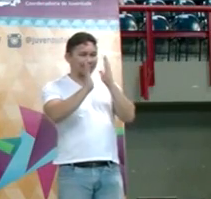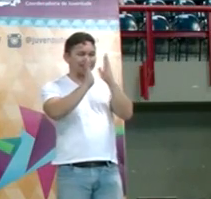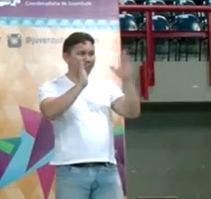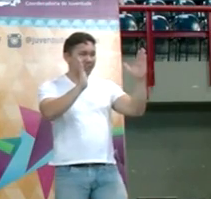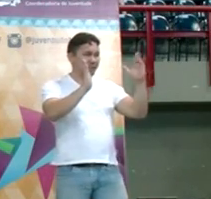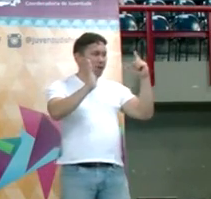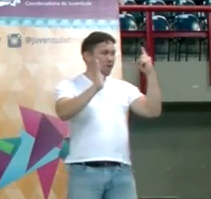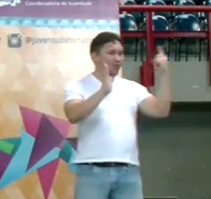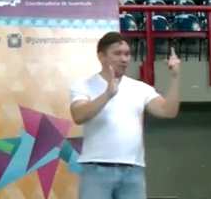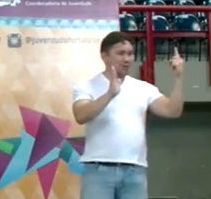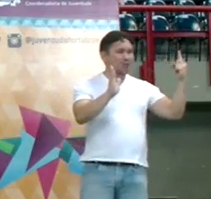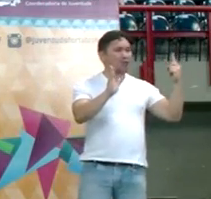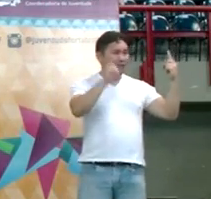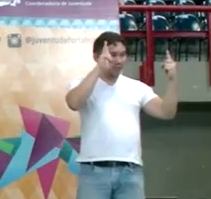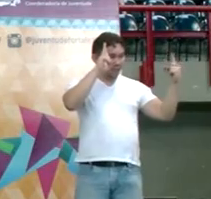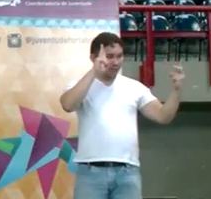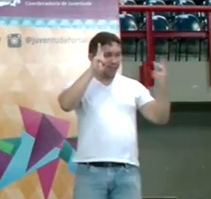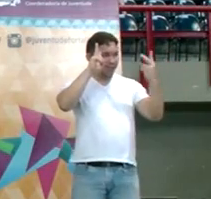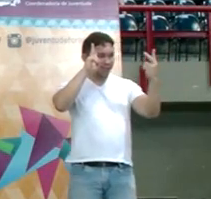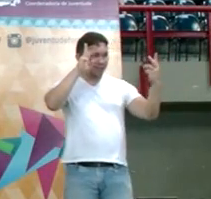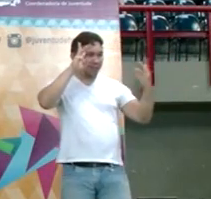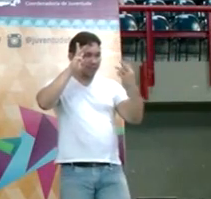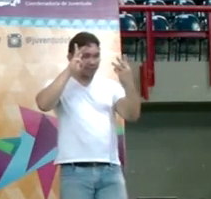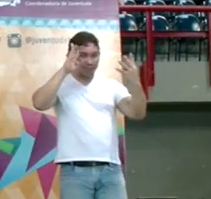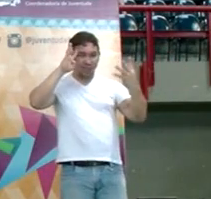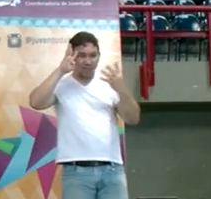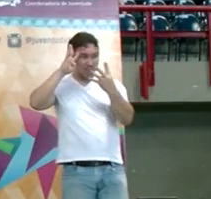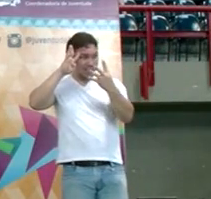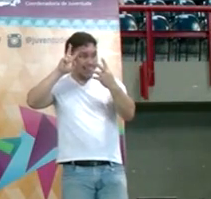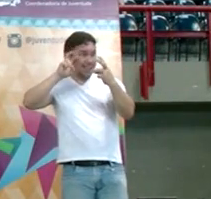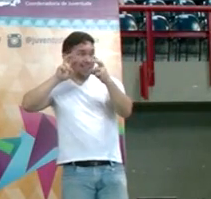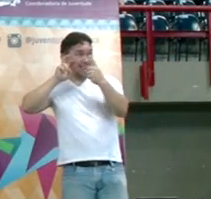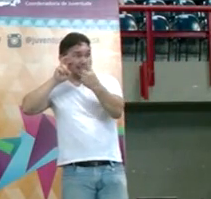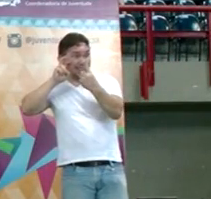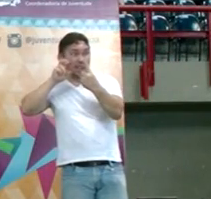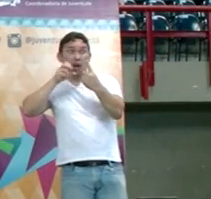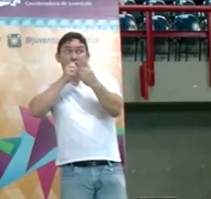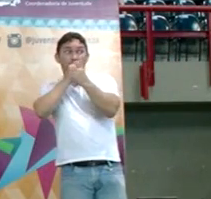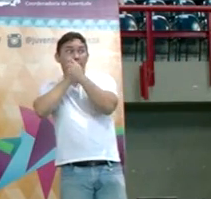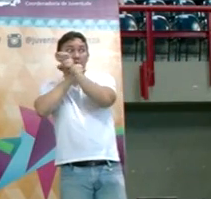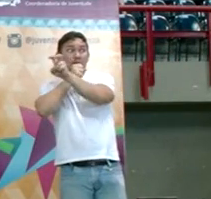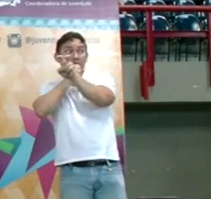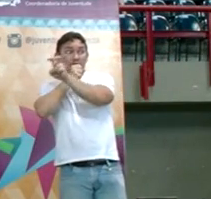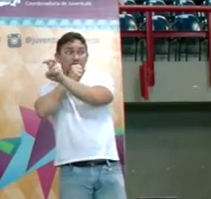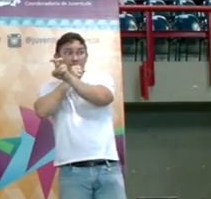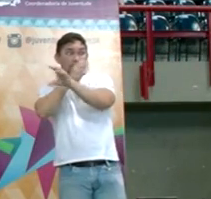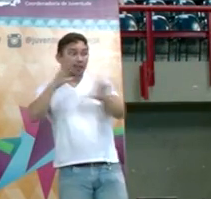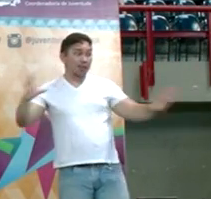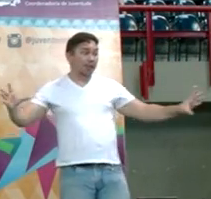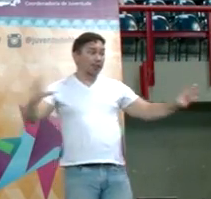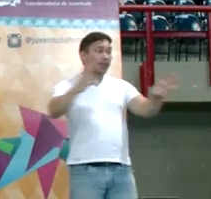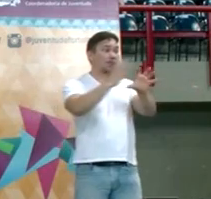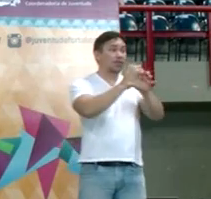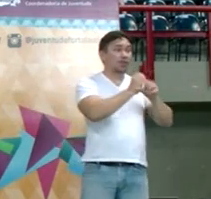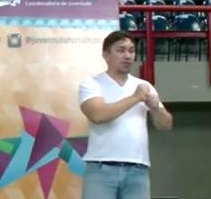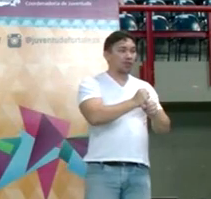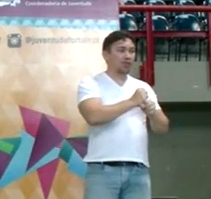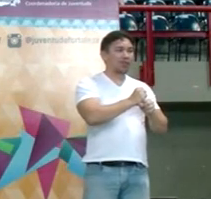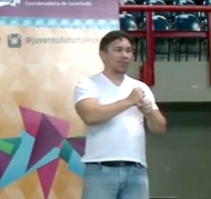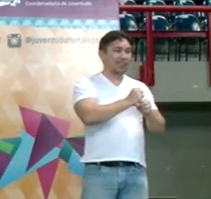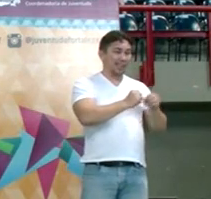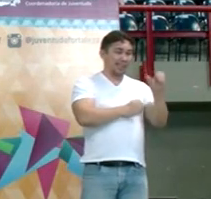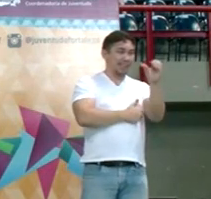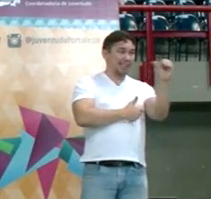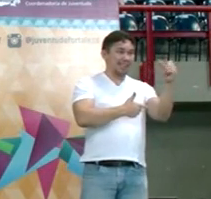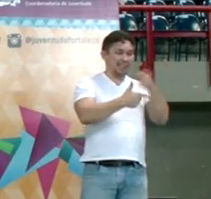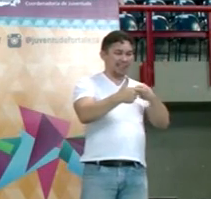um livro na segunda, um na terça, até na quinta. No sábado vendeu 55 livros. Quanto é que deu a média?